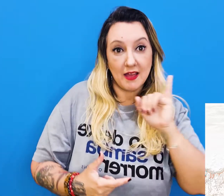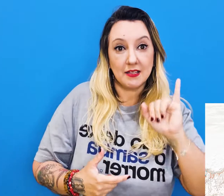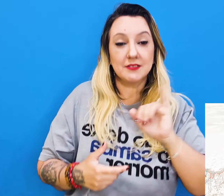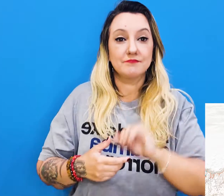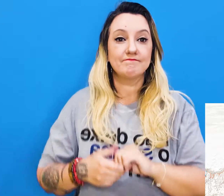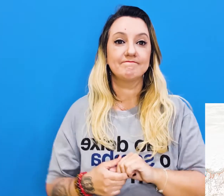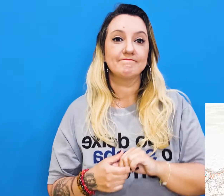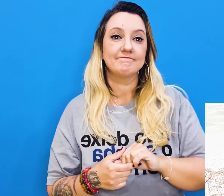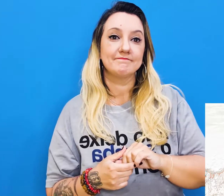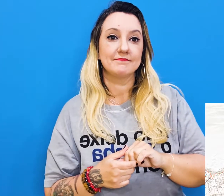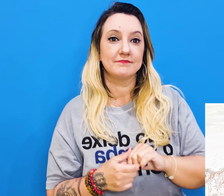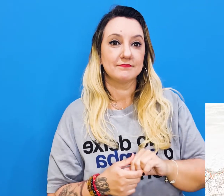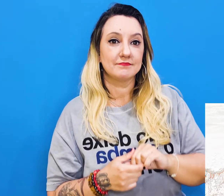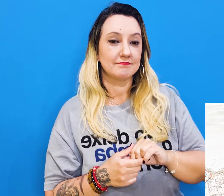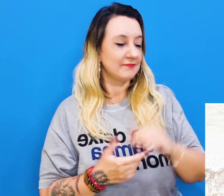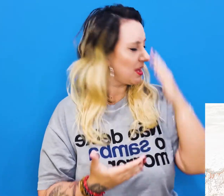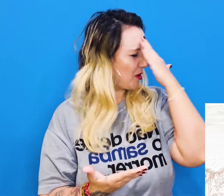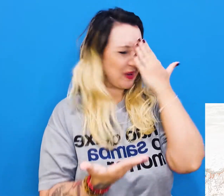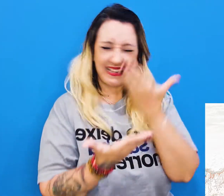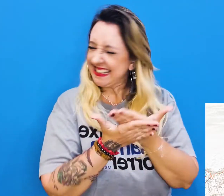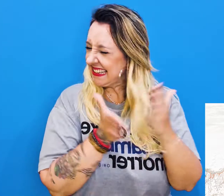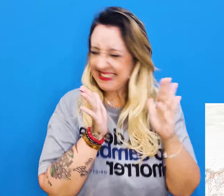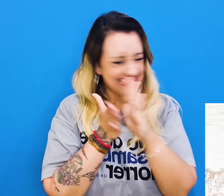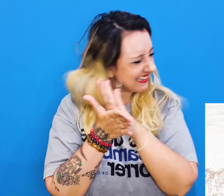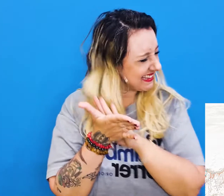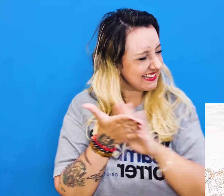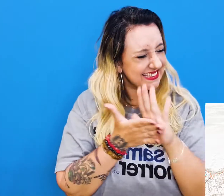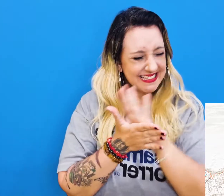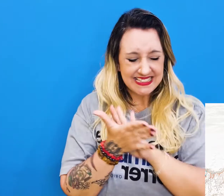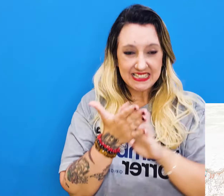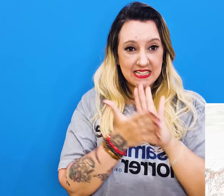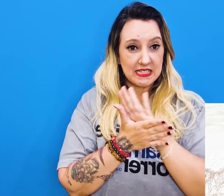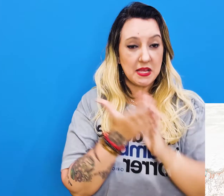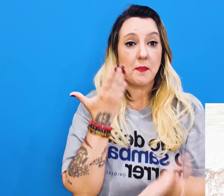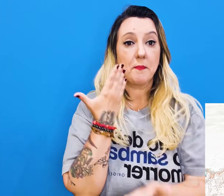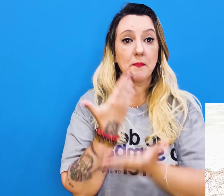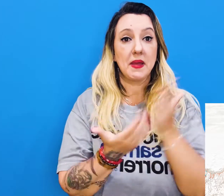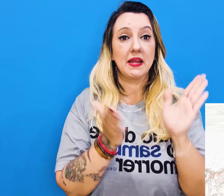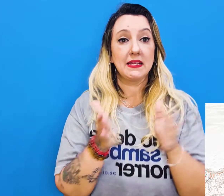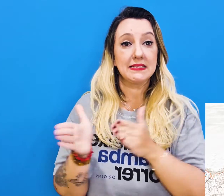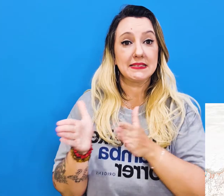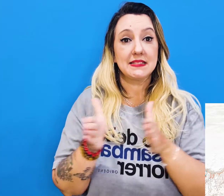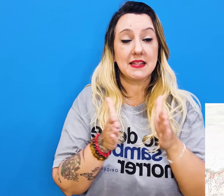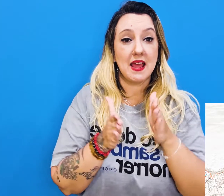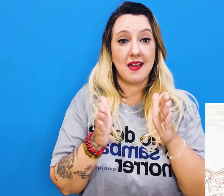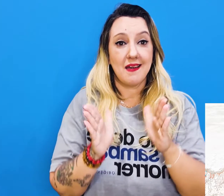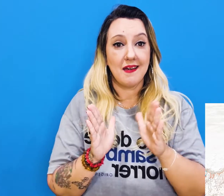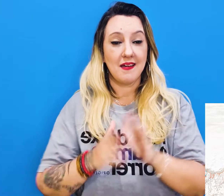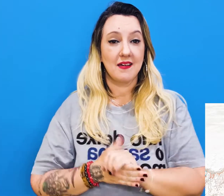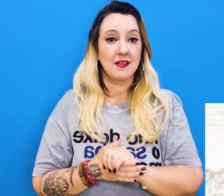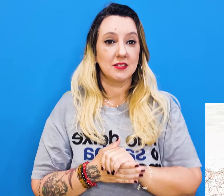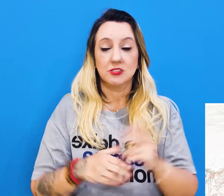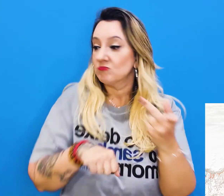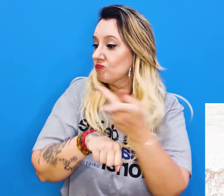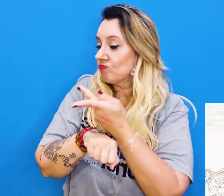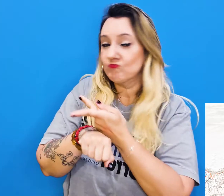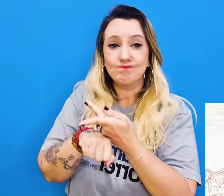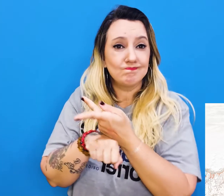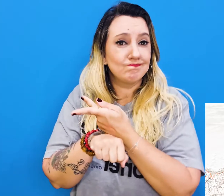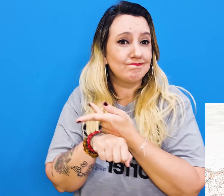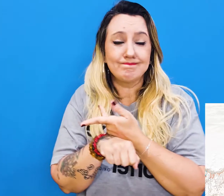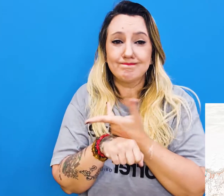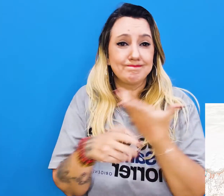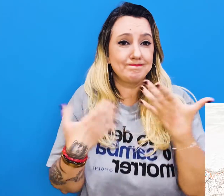Não creio mais nada, já me perdi na estrada, já não procuro